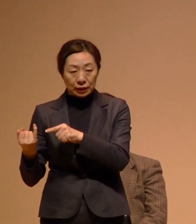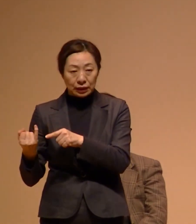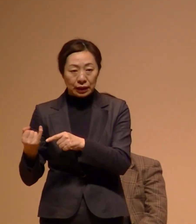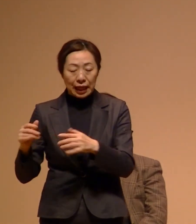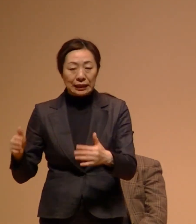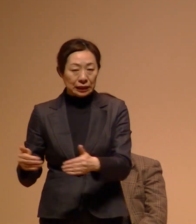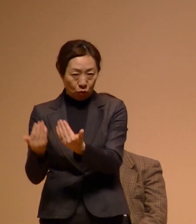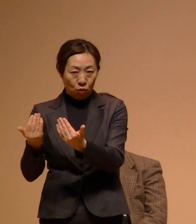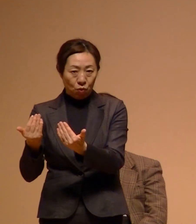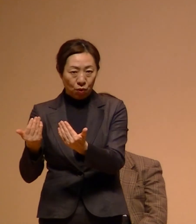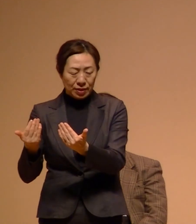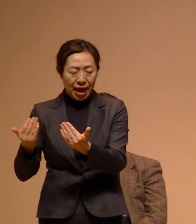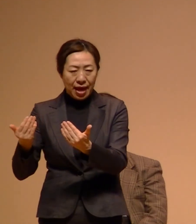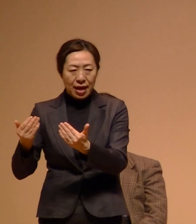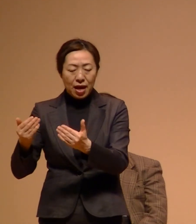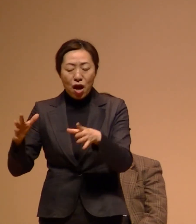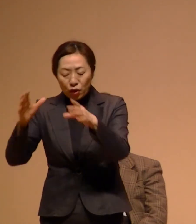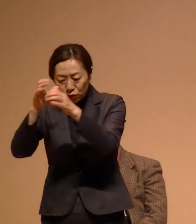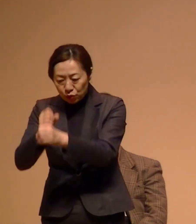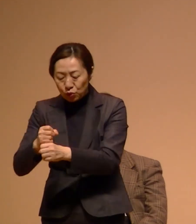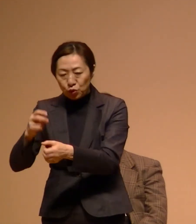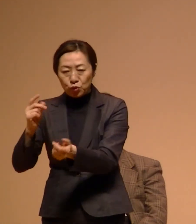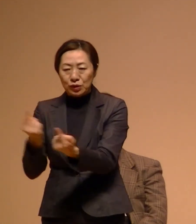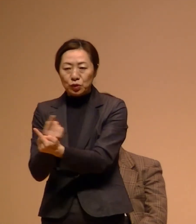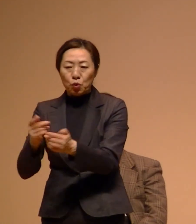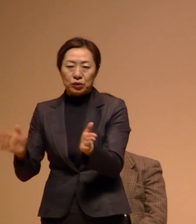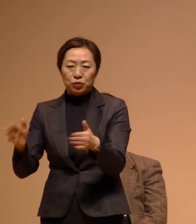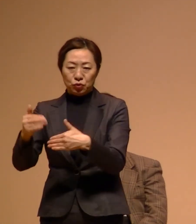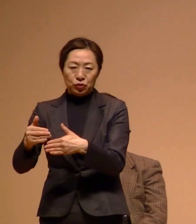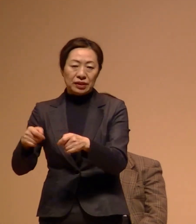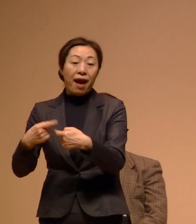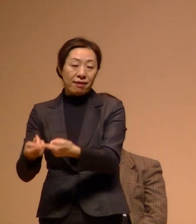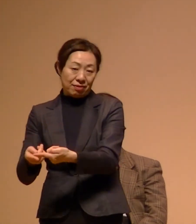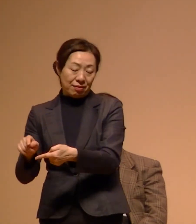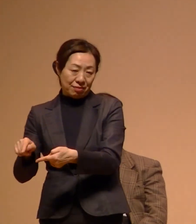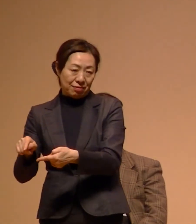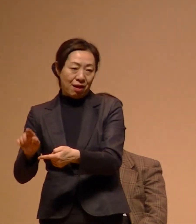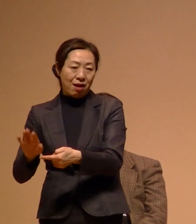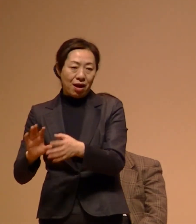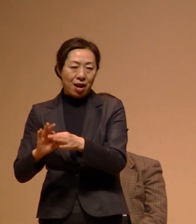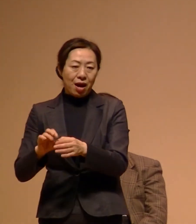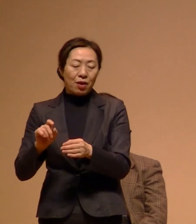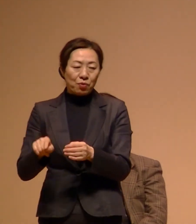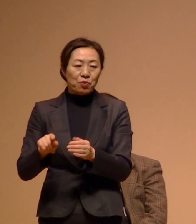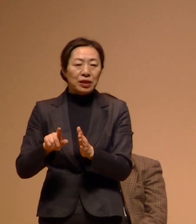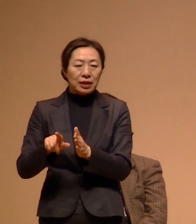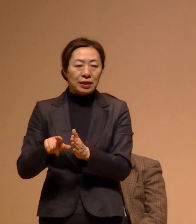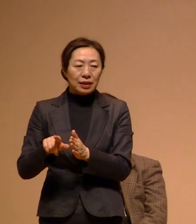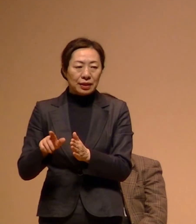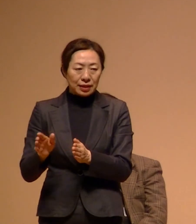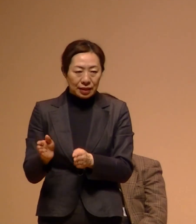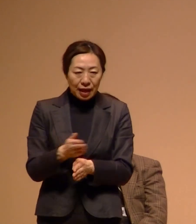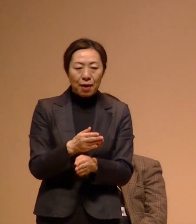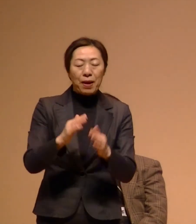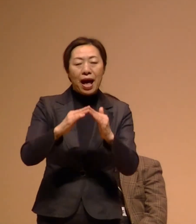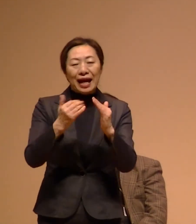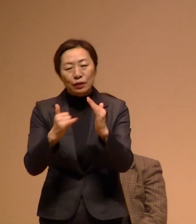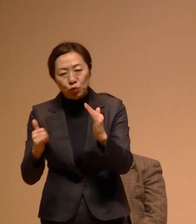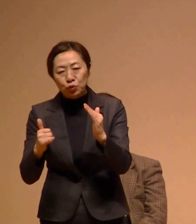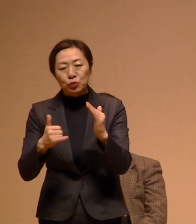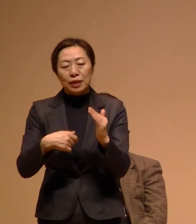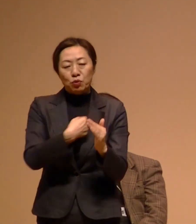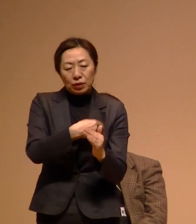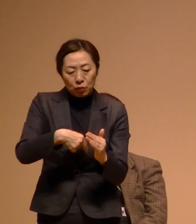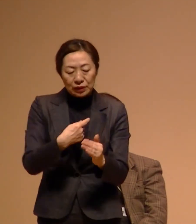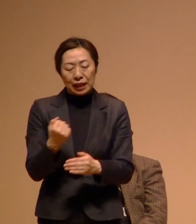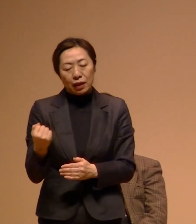に入った時は、もし何かあったら、私、すごく後悔するなと思って、その時以来、本当に家族に思っ